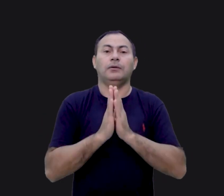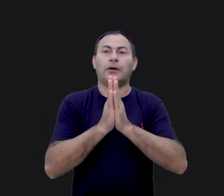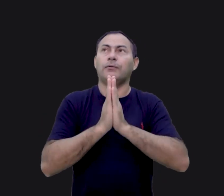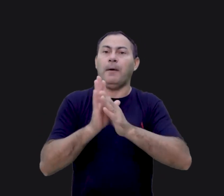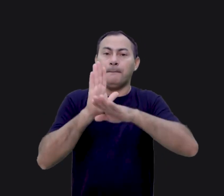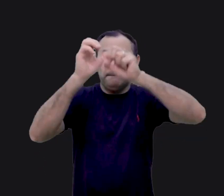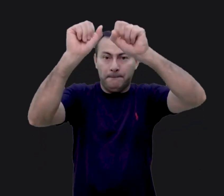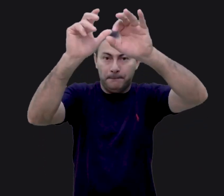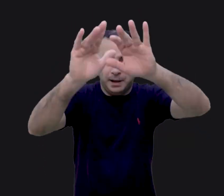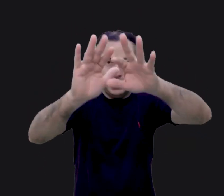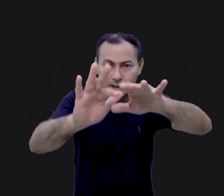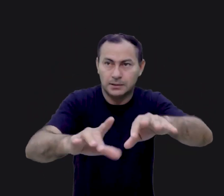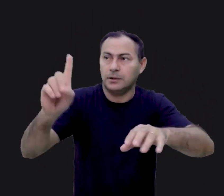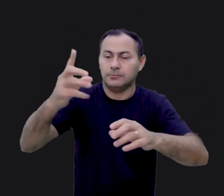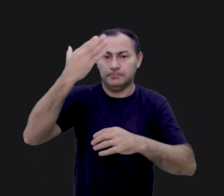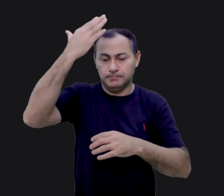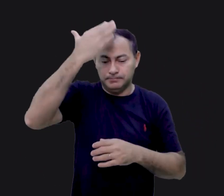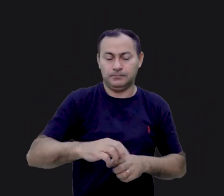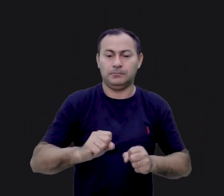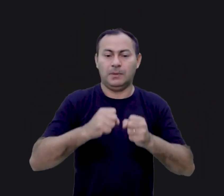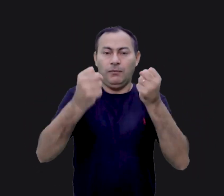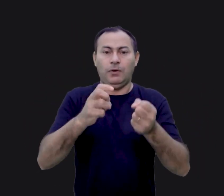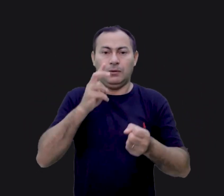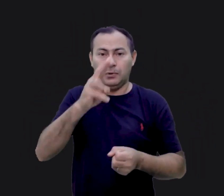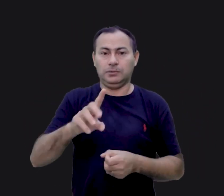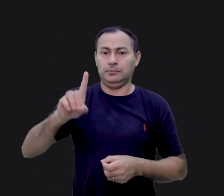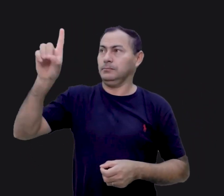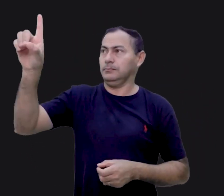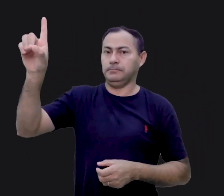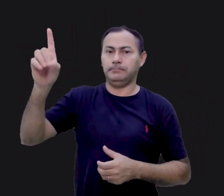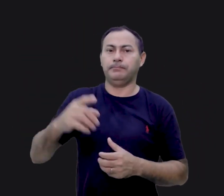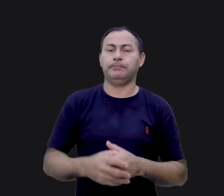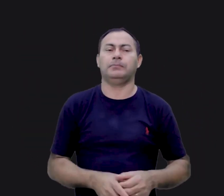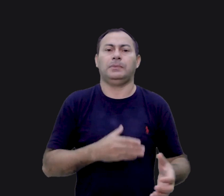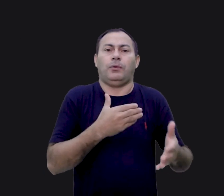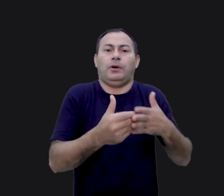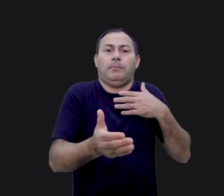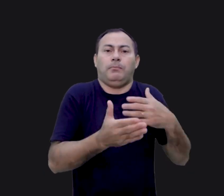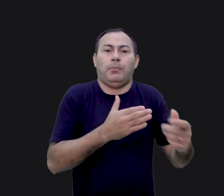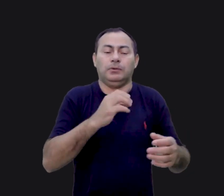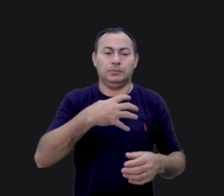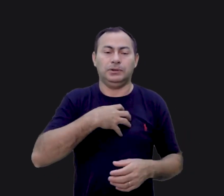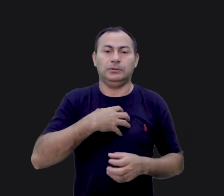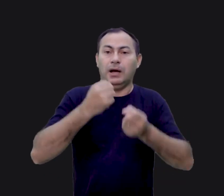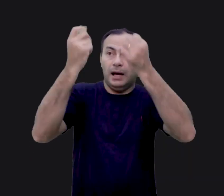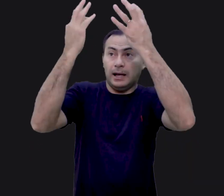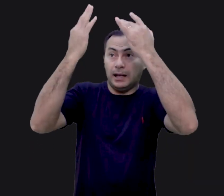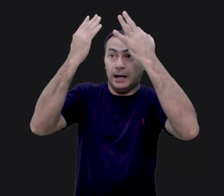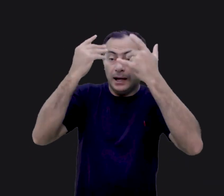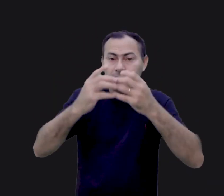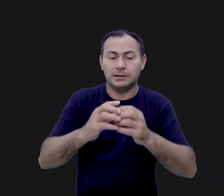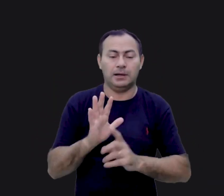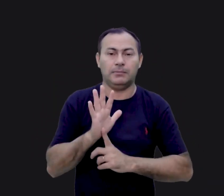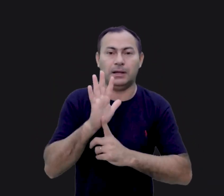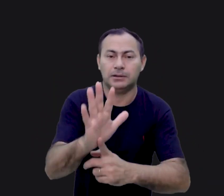ou benção de Deus mesmo que se apresente na força e No Poder de Deus não importa de que forma a graça de Deus é